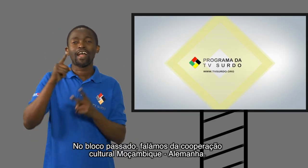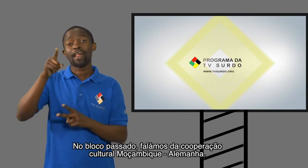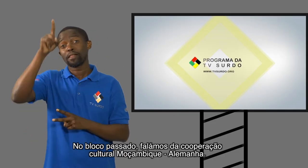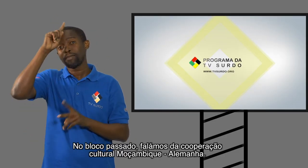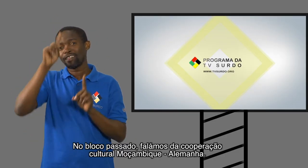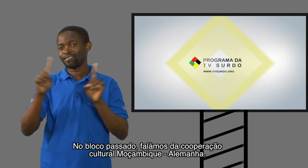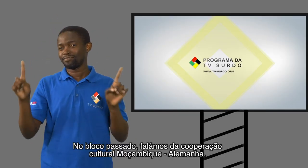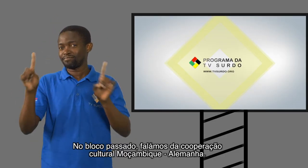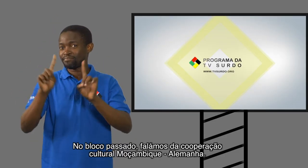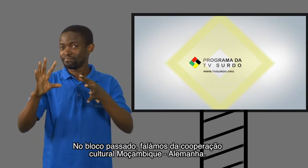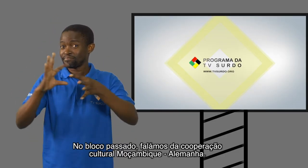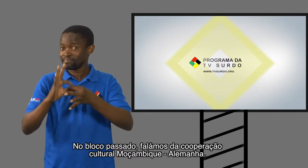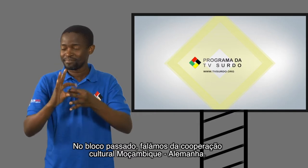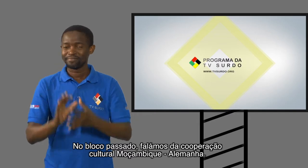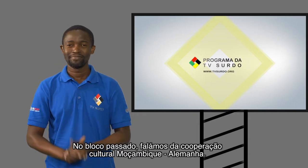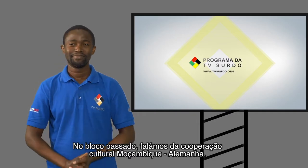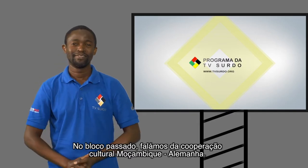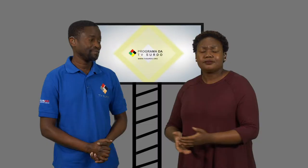Moçambique-Alemanha.